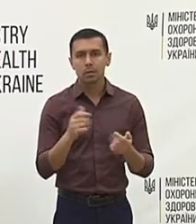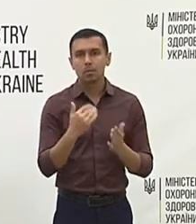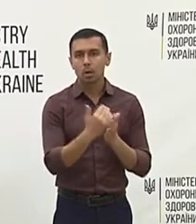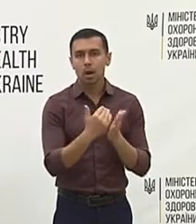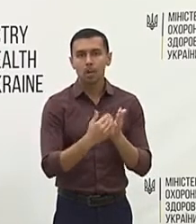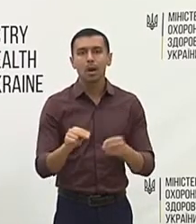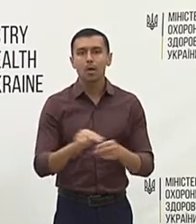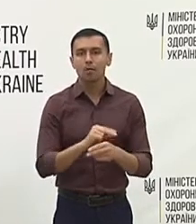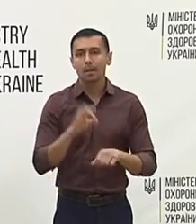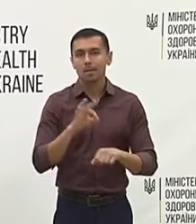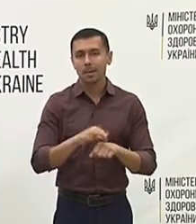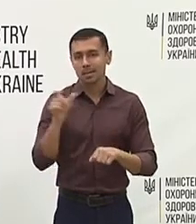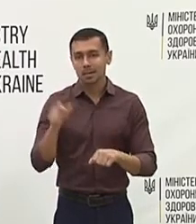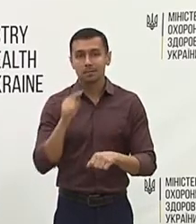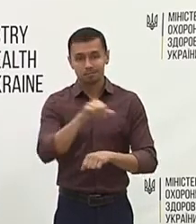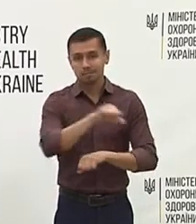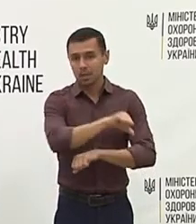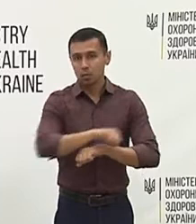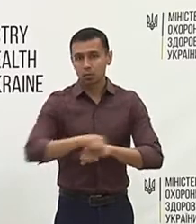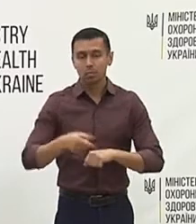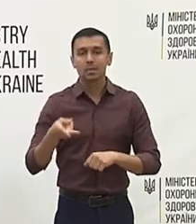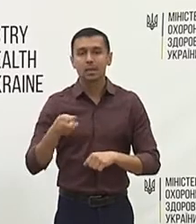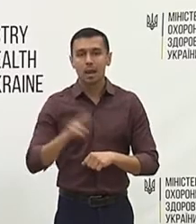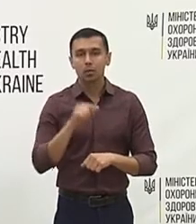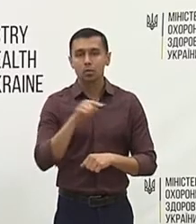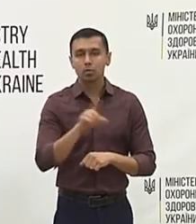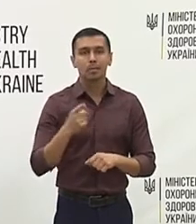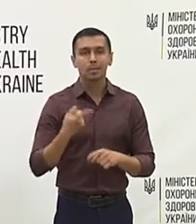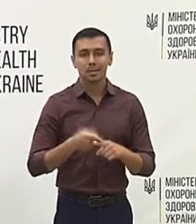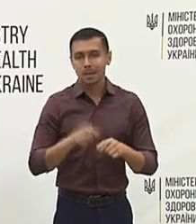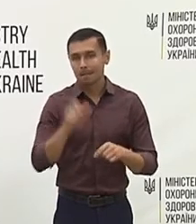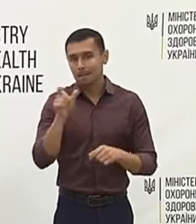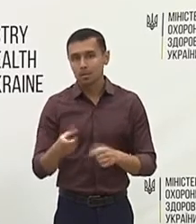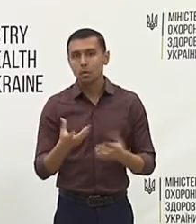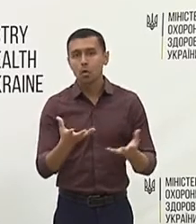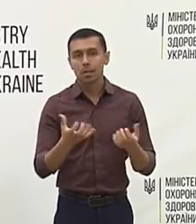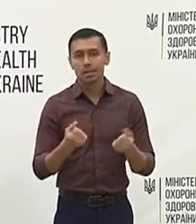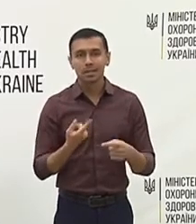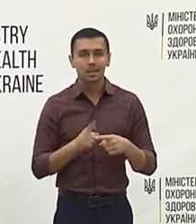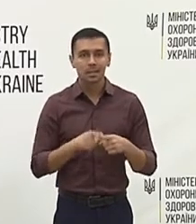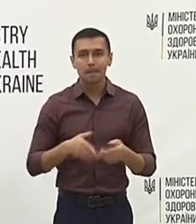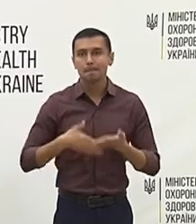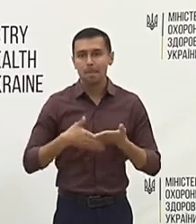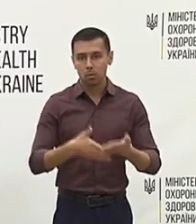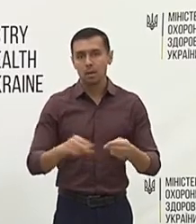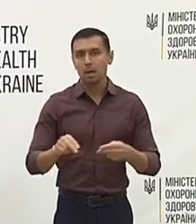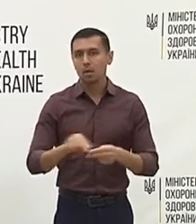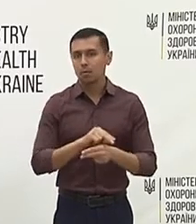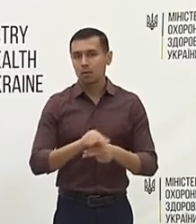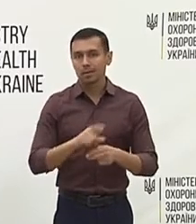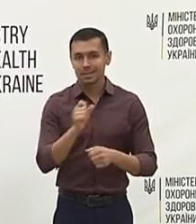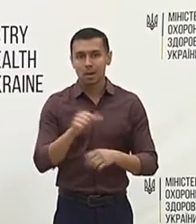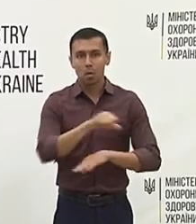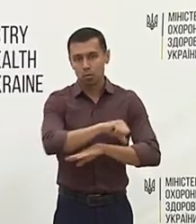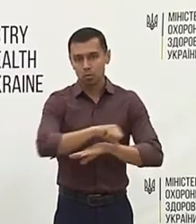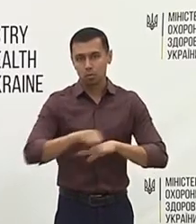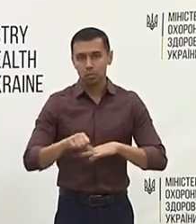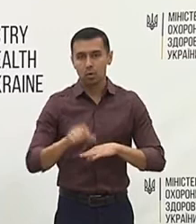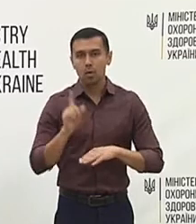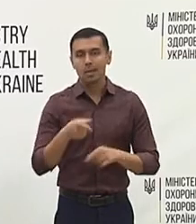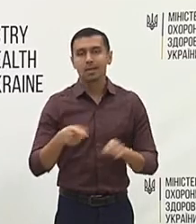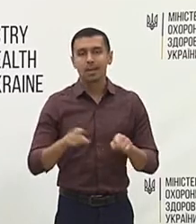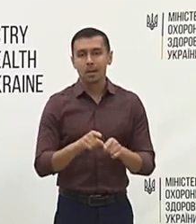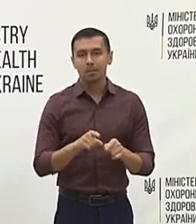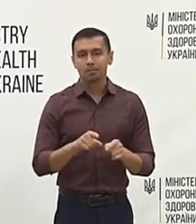програми лікування пацієнтів за кордоном для того, щоб ці пацієнти одержали цей метод лікування за кордоном. Одна